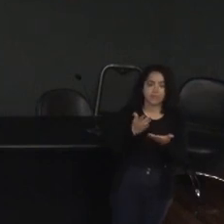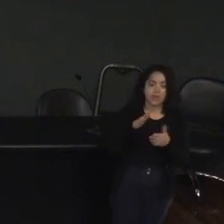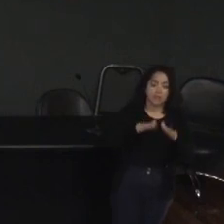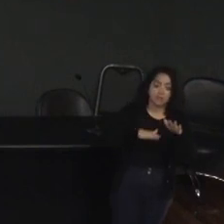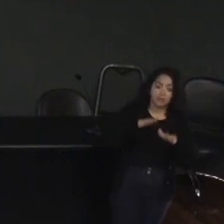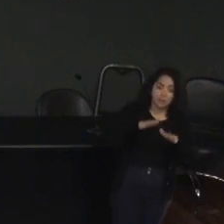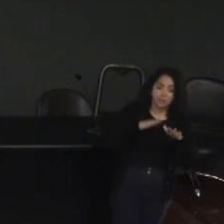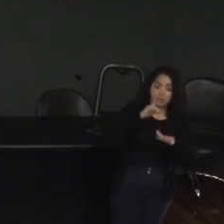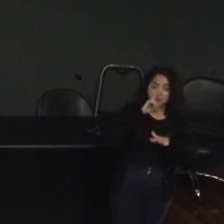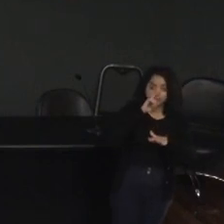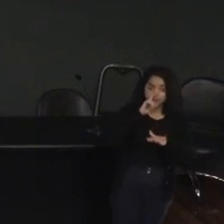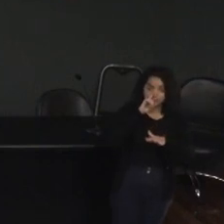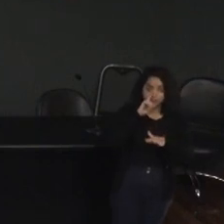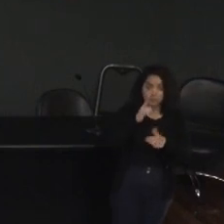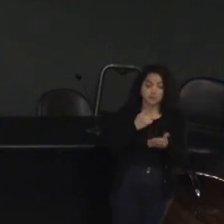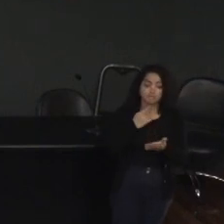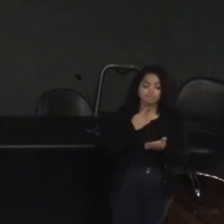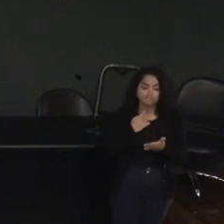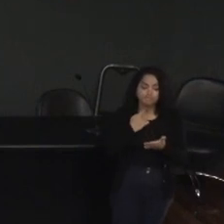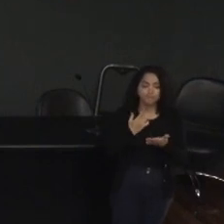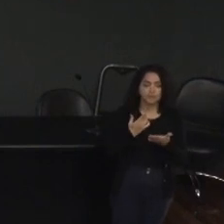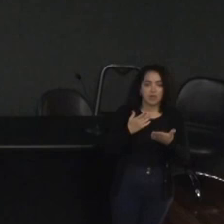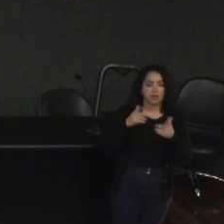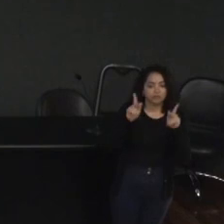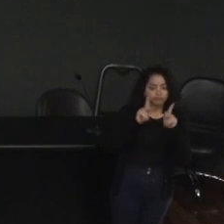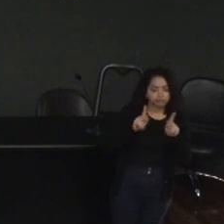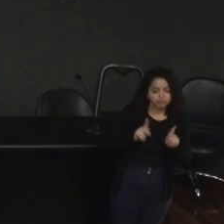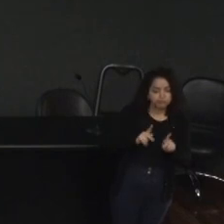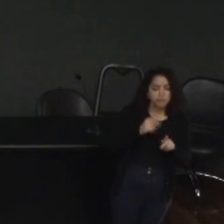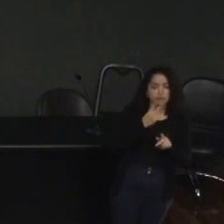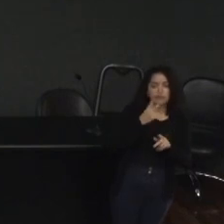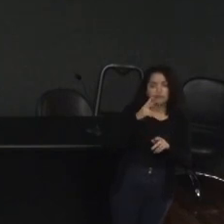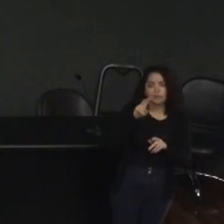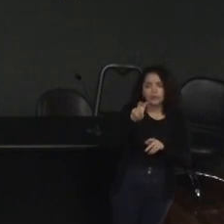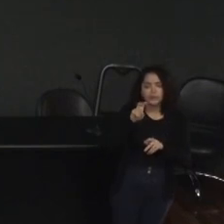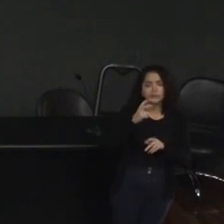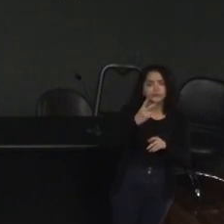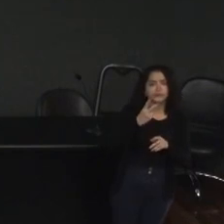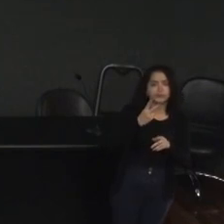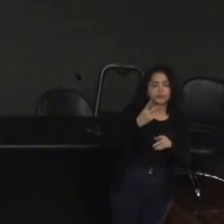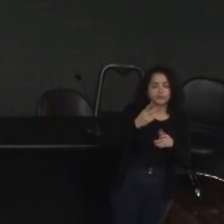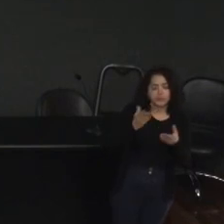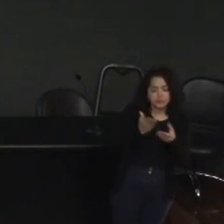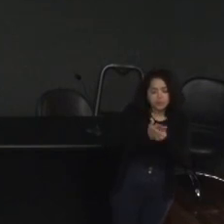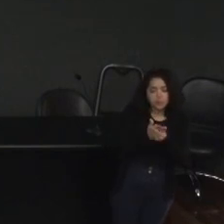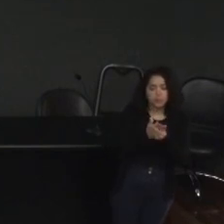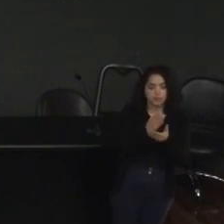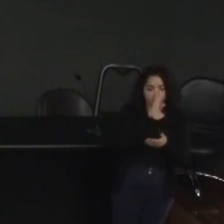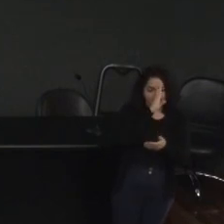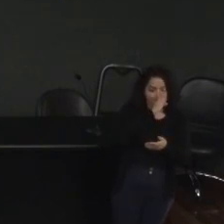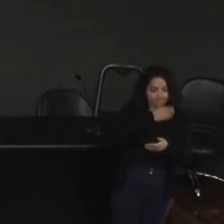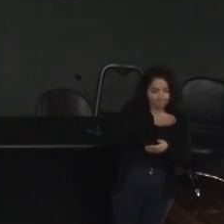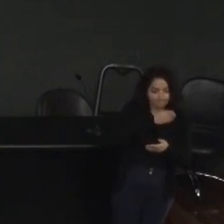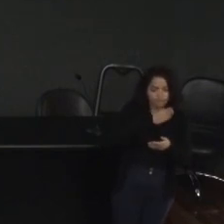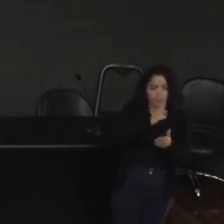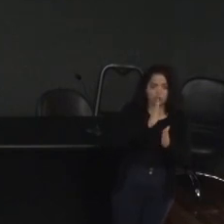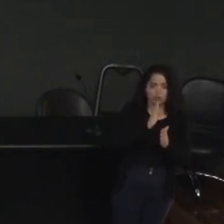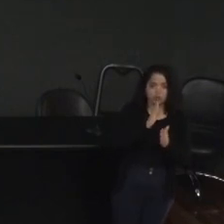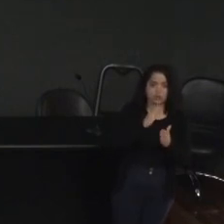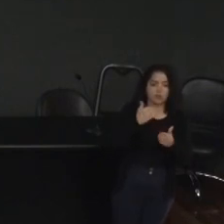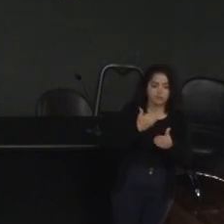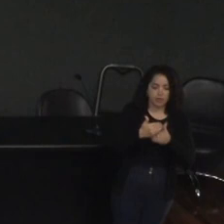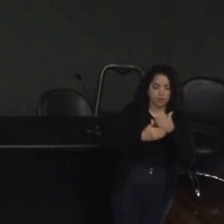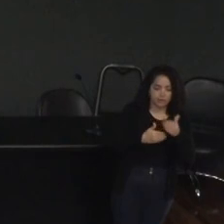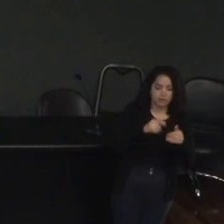apetite de risco inclusive você trabalha em paz com 20 25 processos que você prioriza e vai né matando